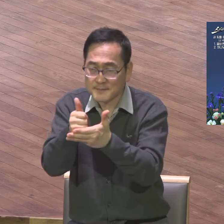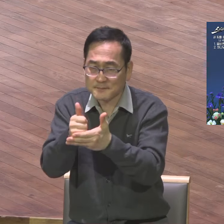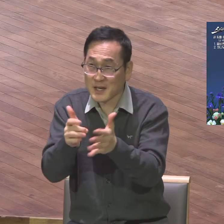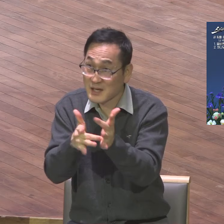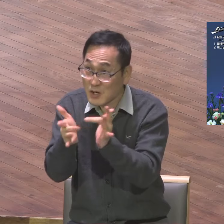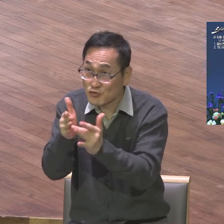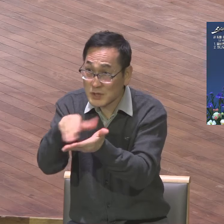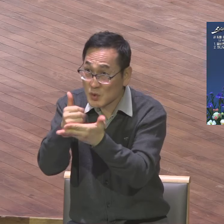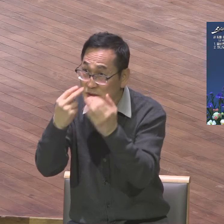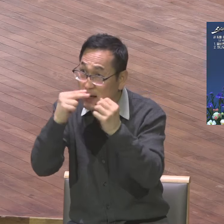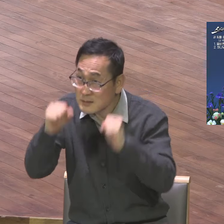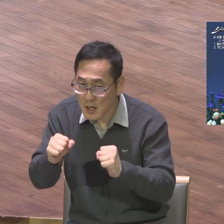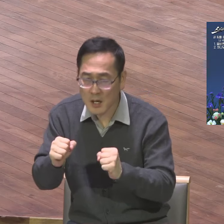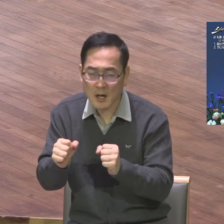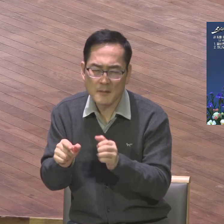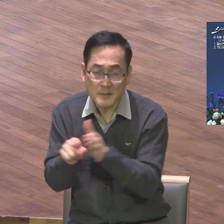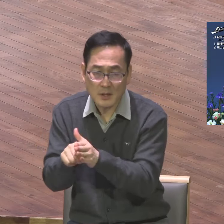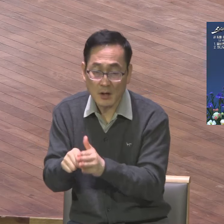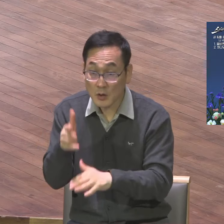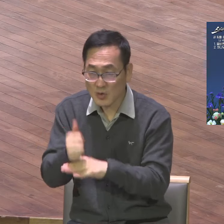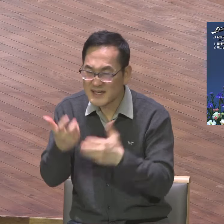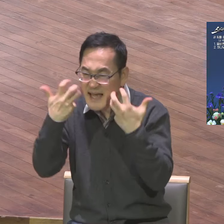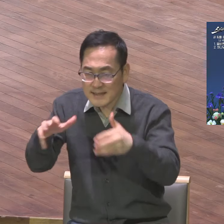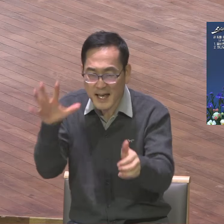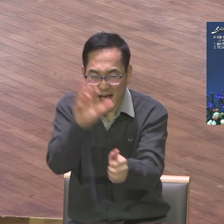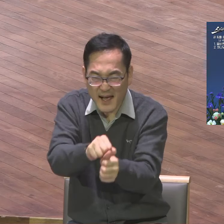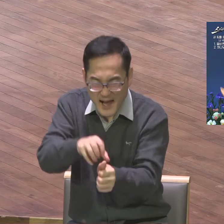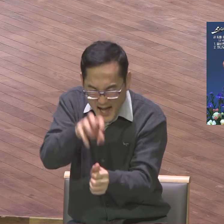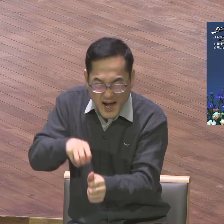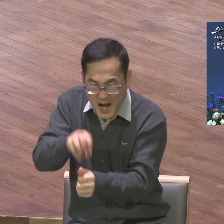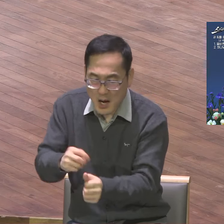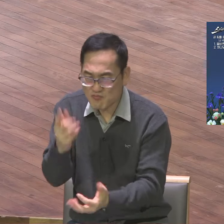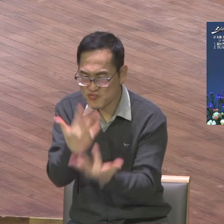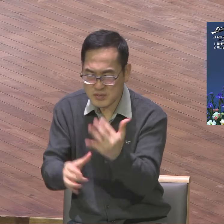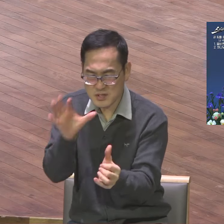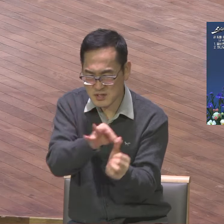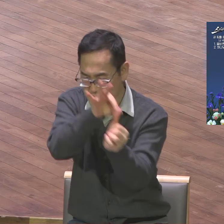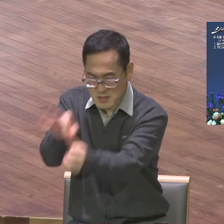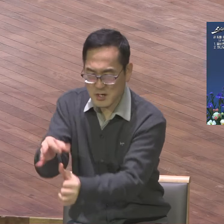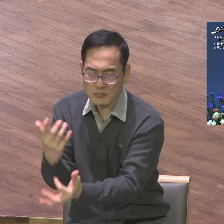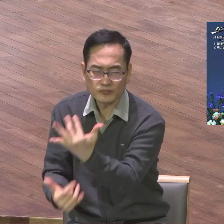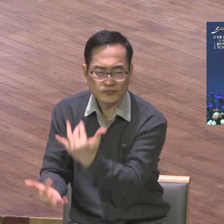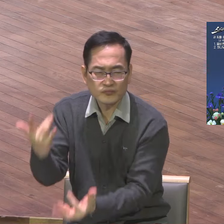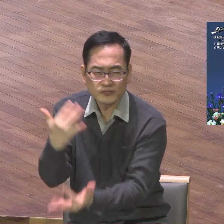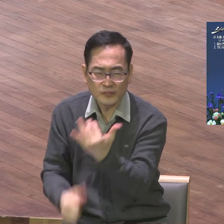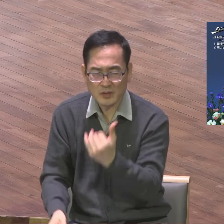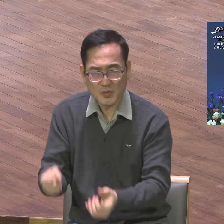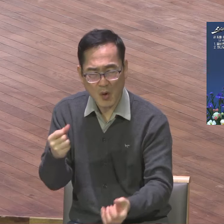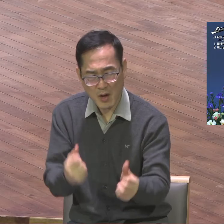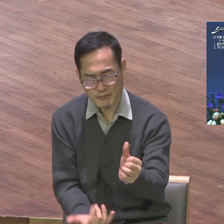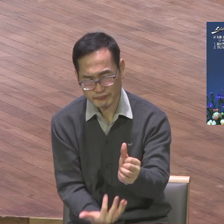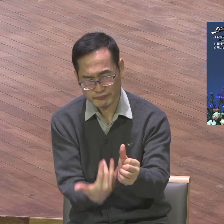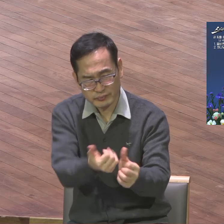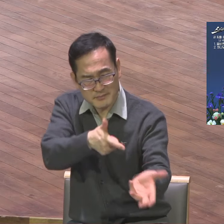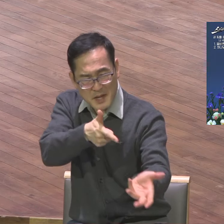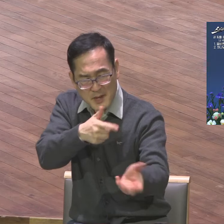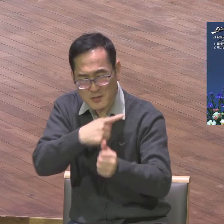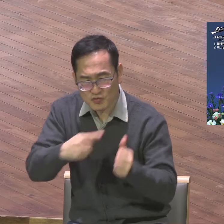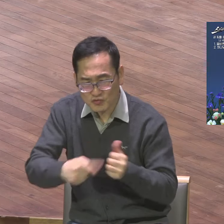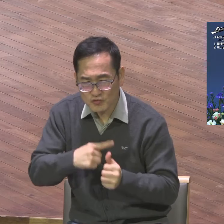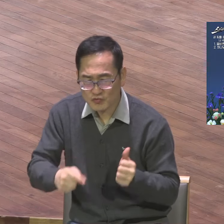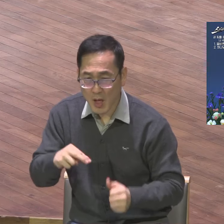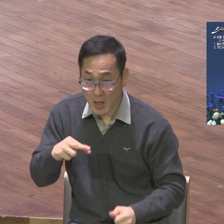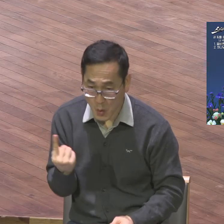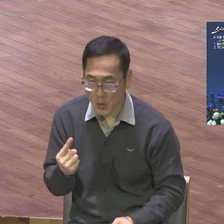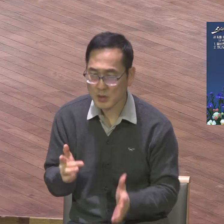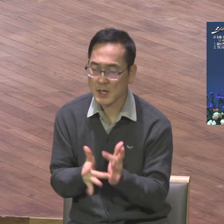예수를. 때로는 사자밤이 되고 불불이 들어가고 때로는 그야말로 화형을 당하고 이런 당하면서도